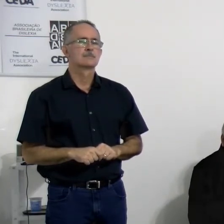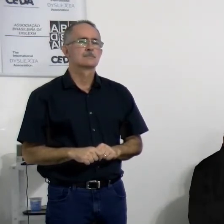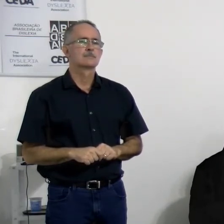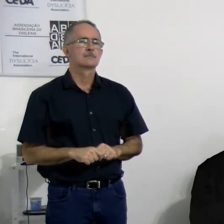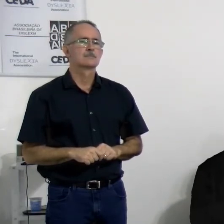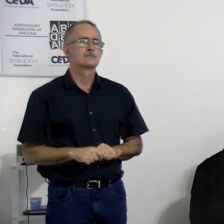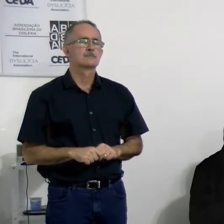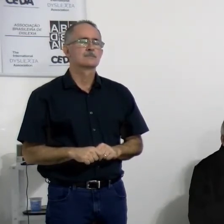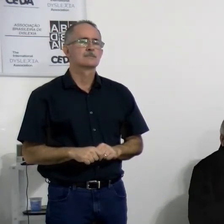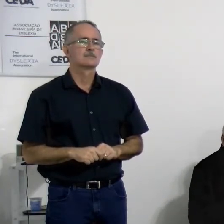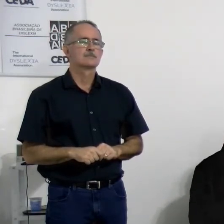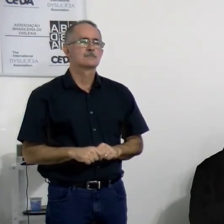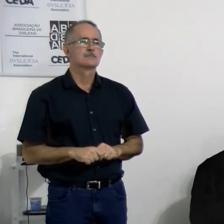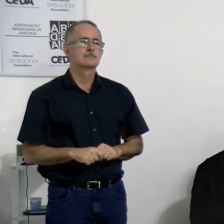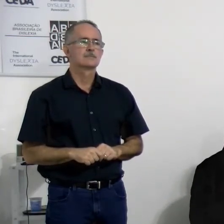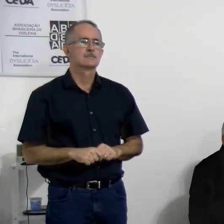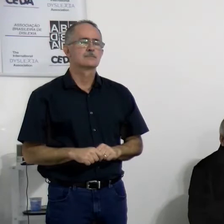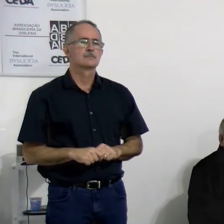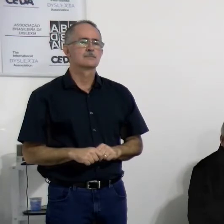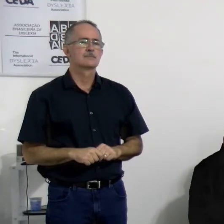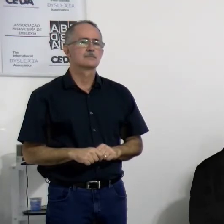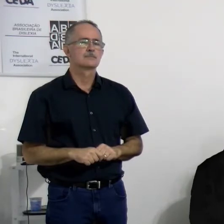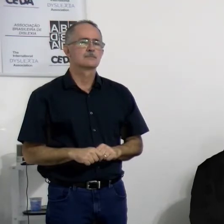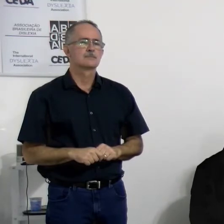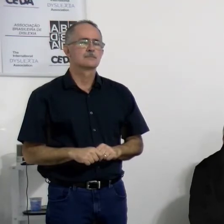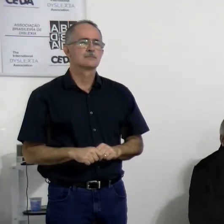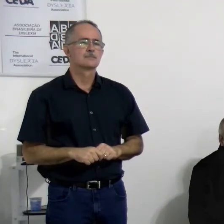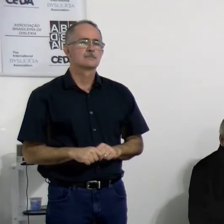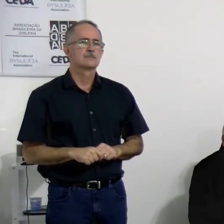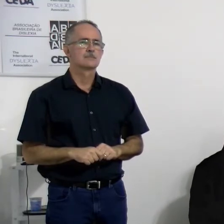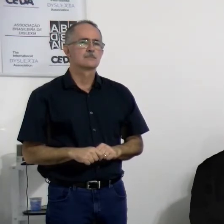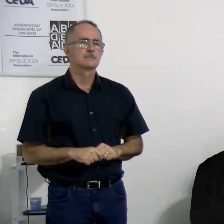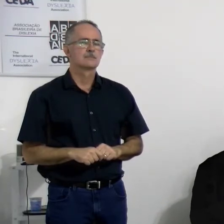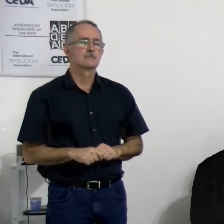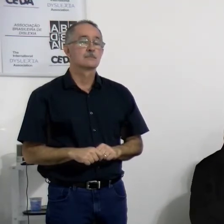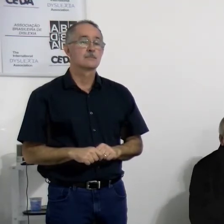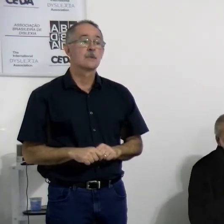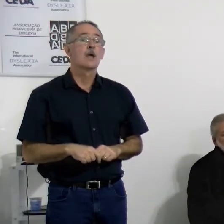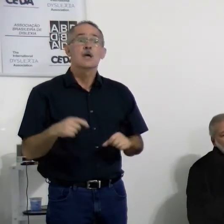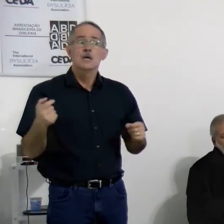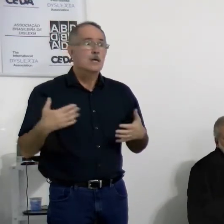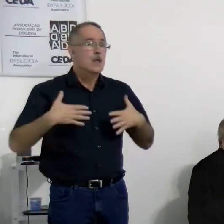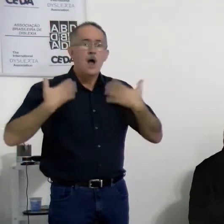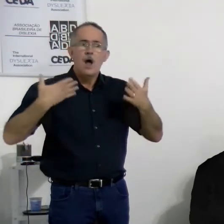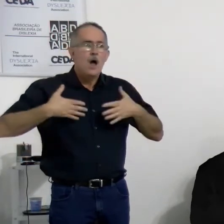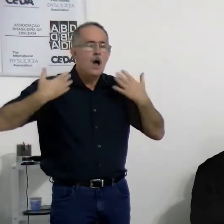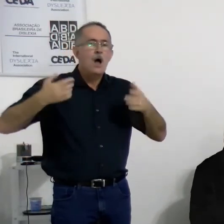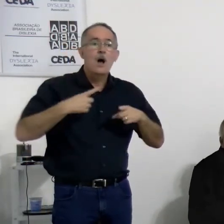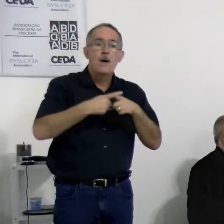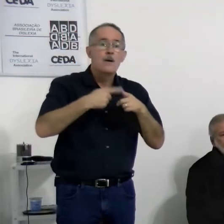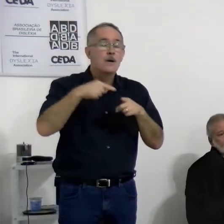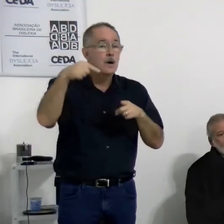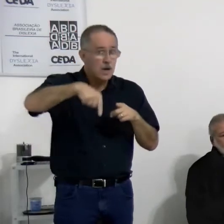and it's great to see this support for this important research. E ele está encantado ao ver que aqui